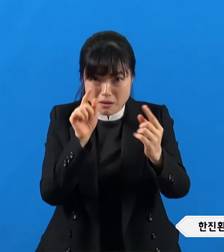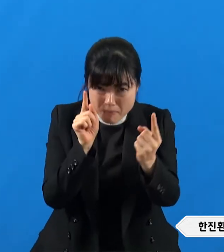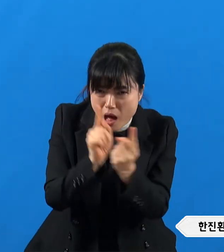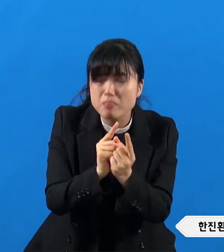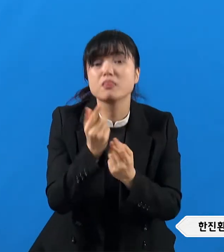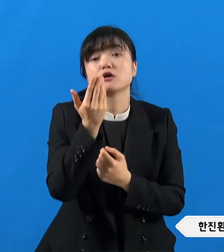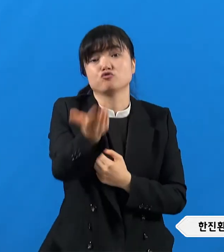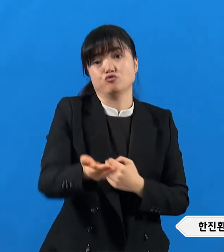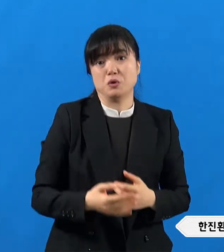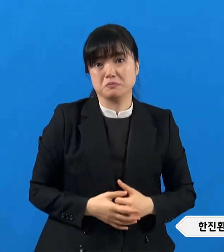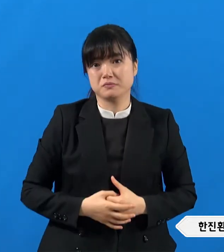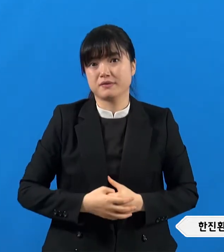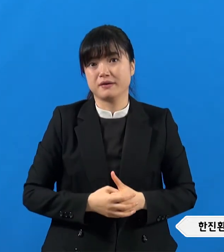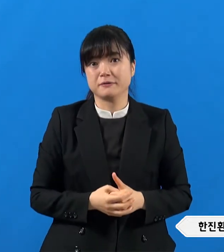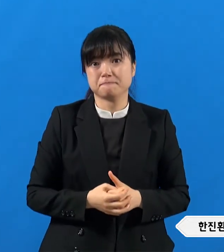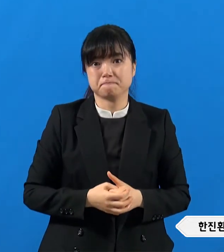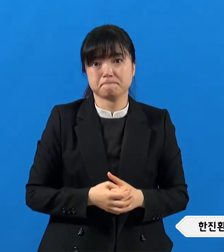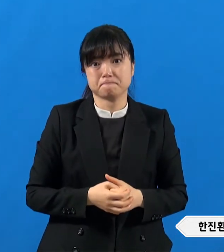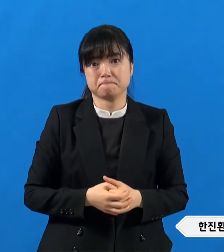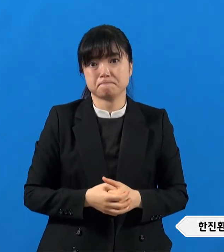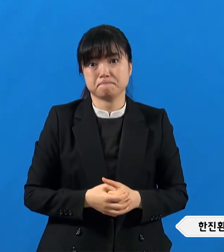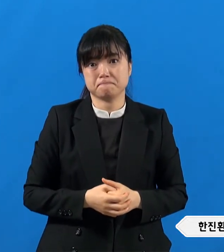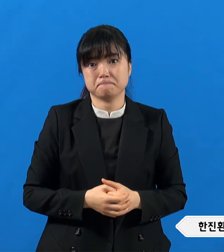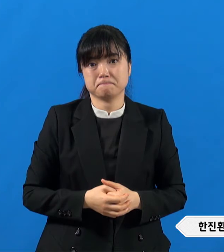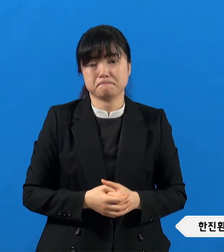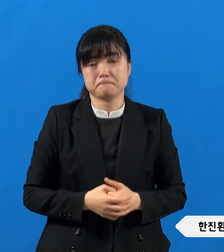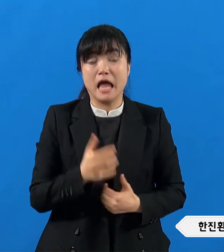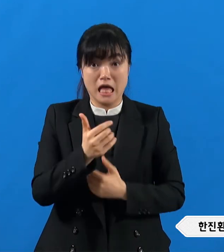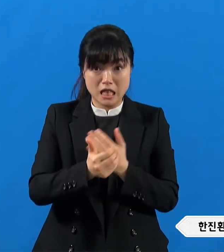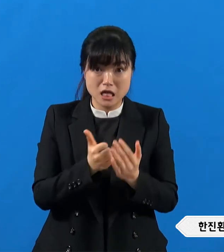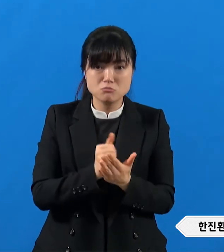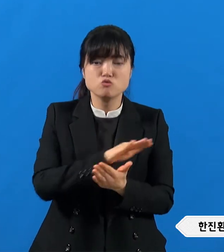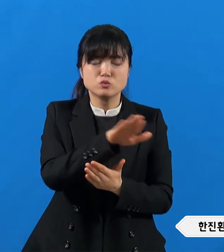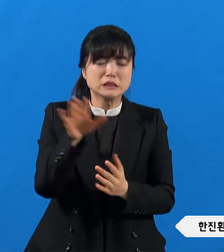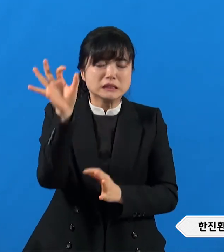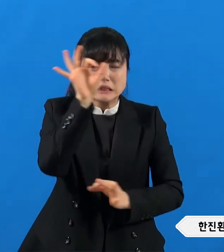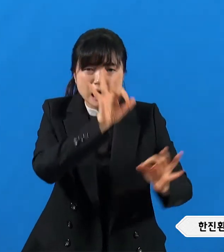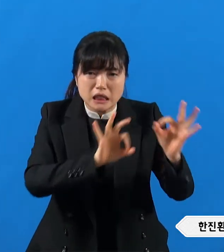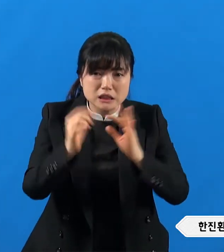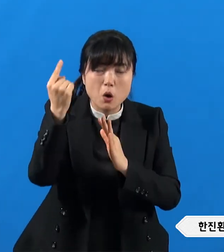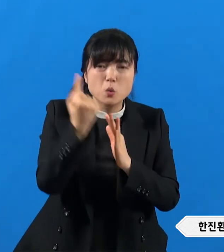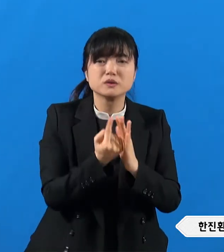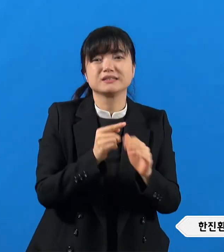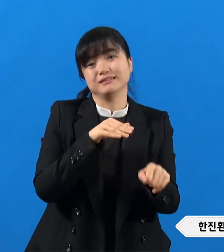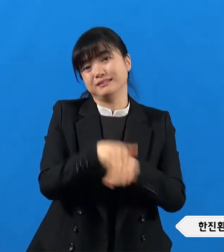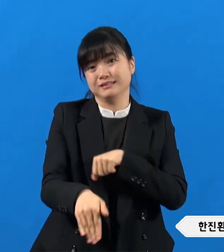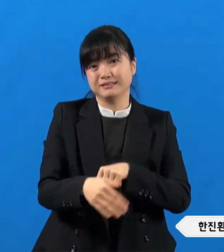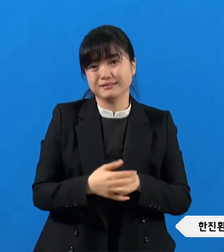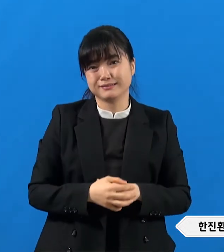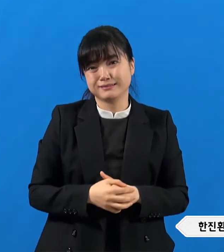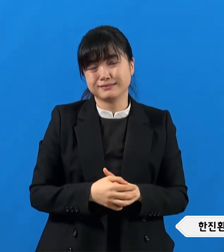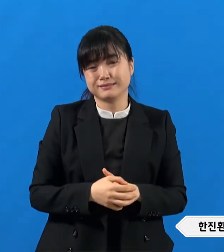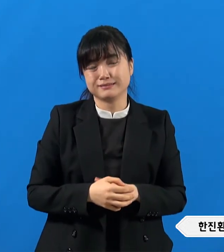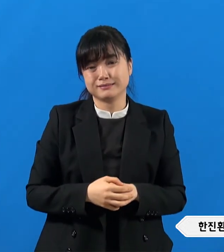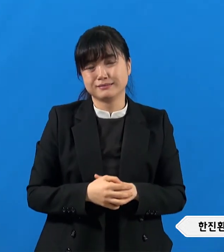만나 주실 것입니다. 하나님이 우리를 찾아오시는 방식이 그렇습니다.